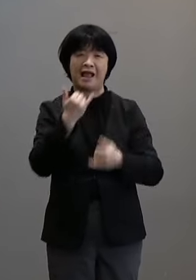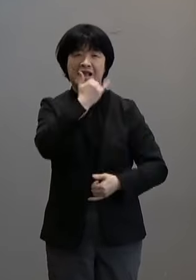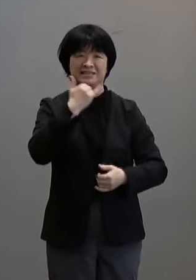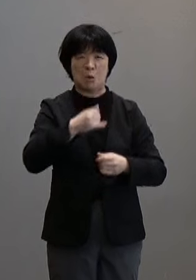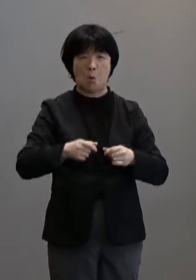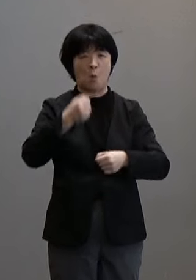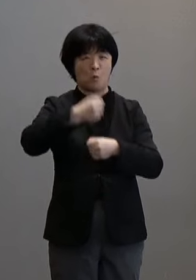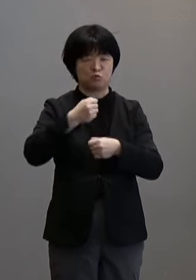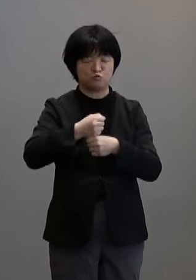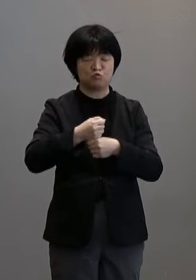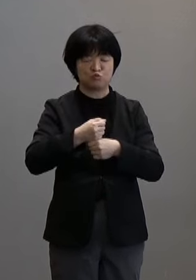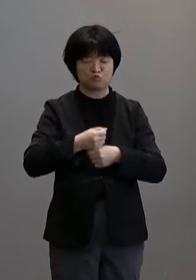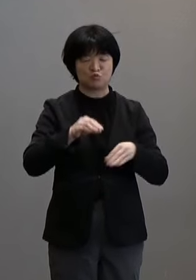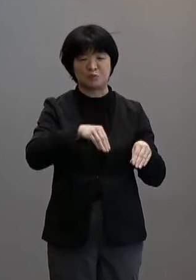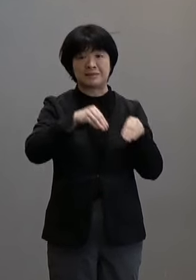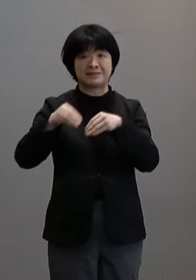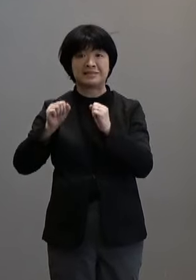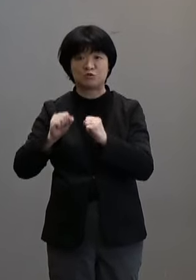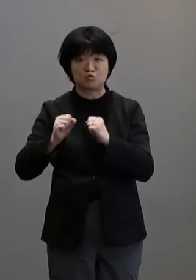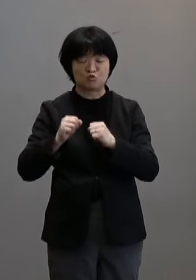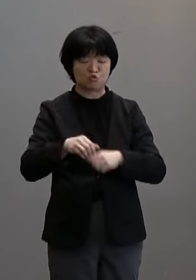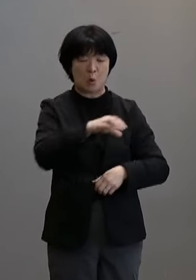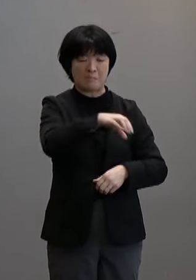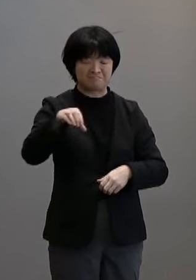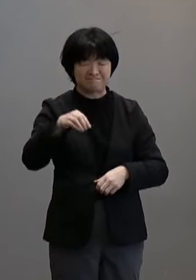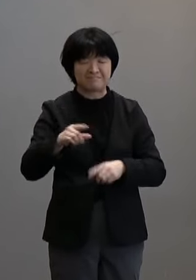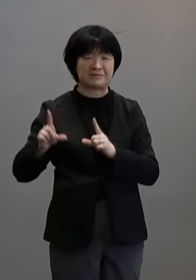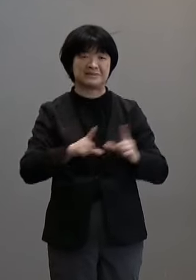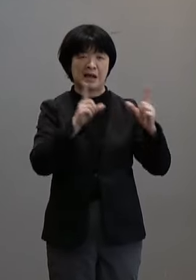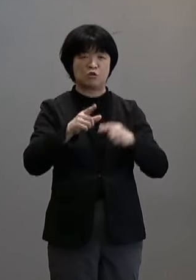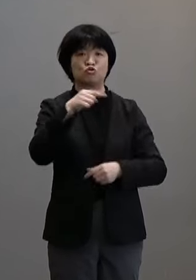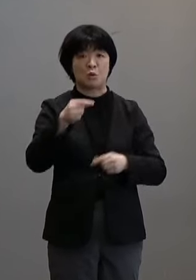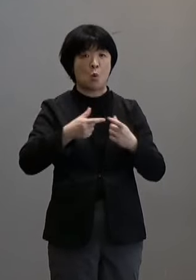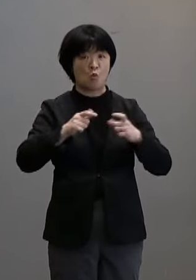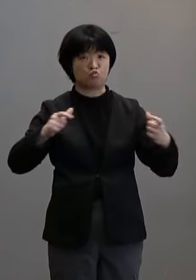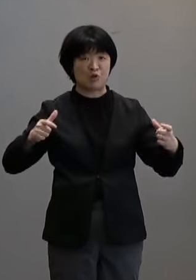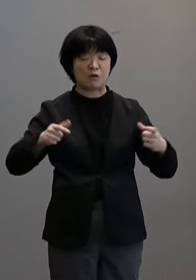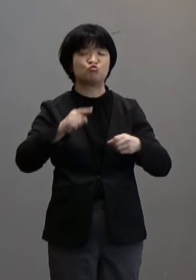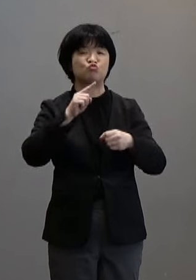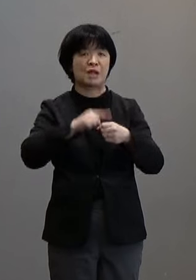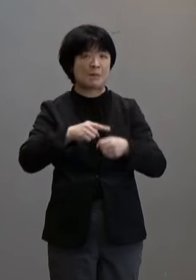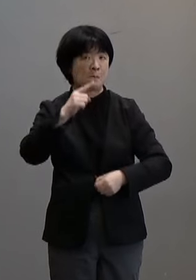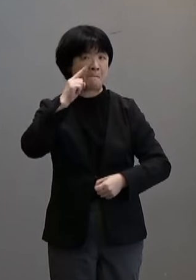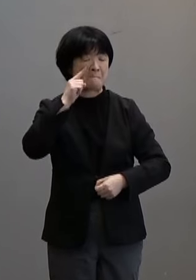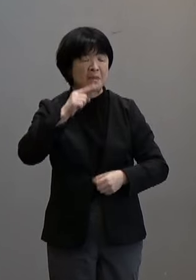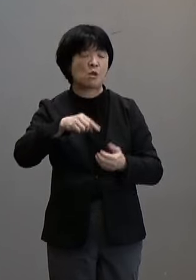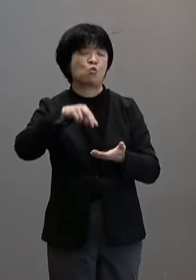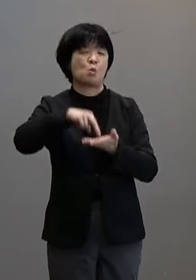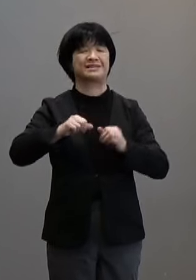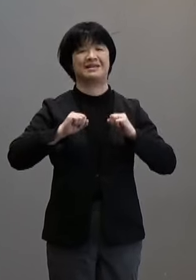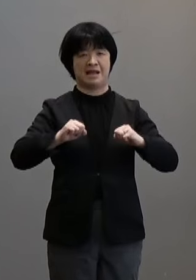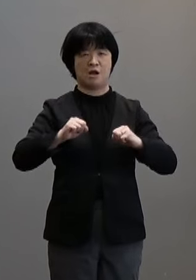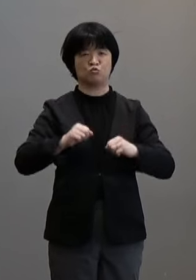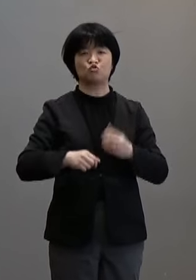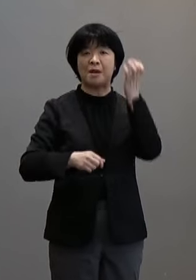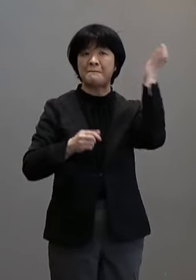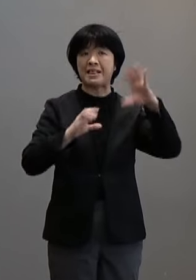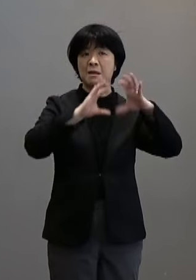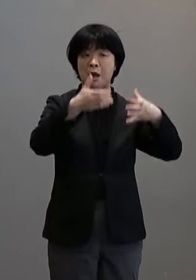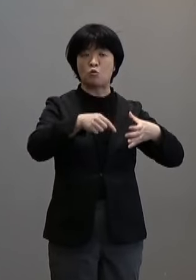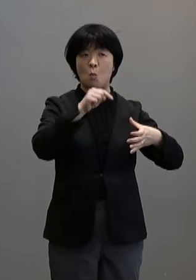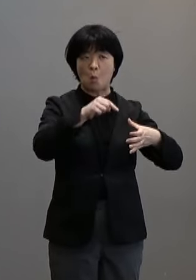住日時居住者の増加など地域活性化を図る実証実験として行うものです。メタバース空間